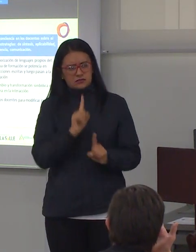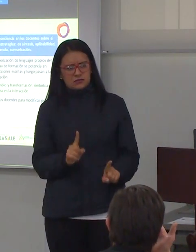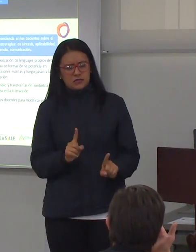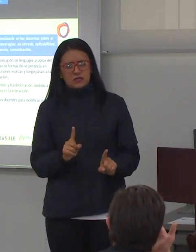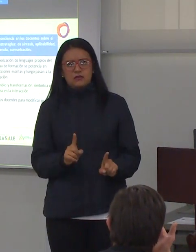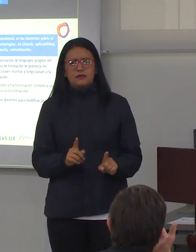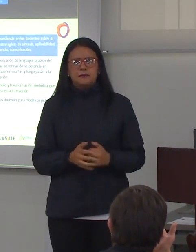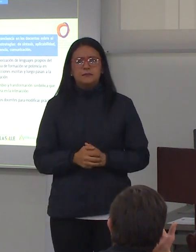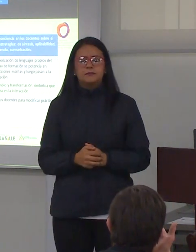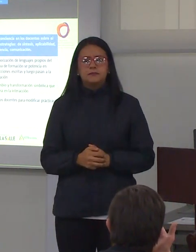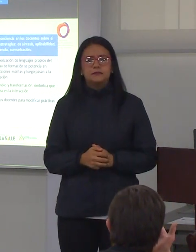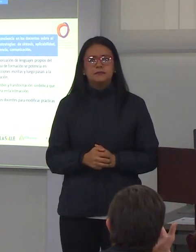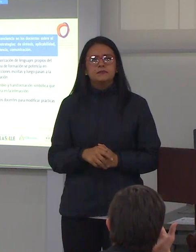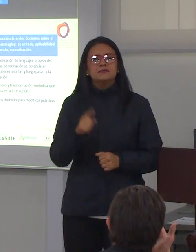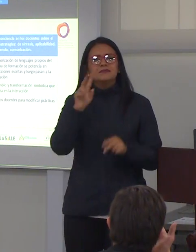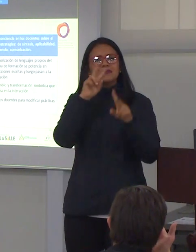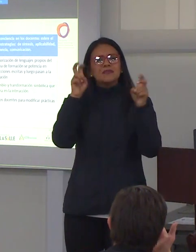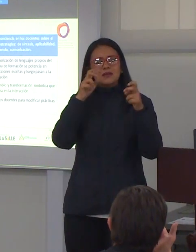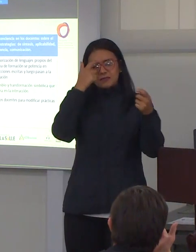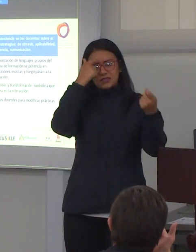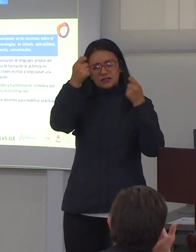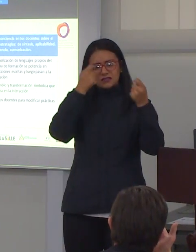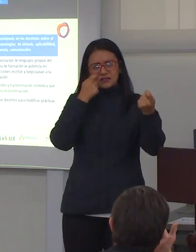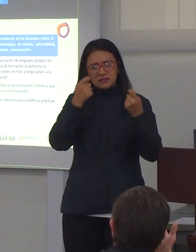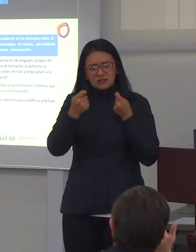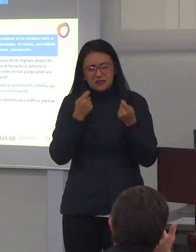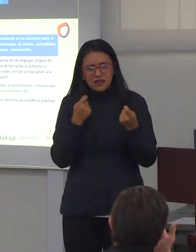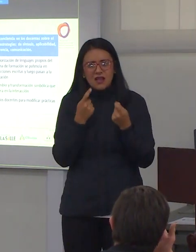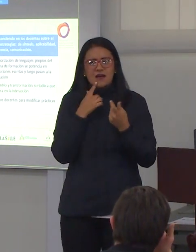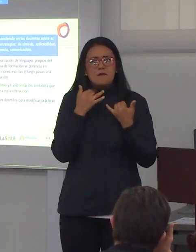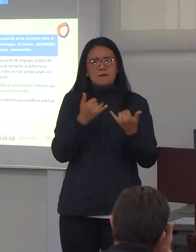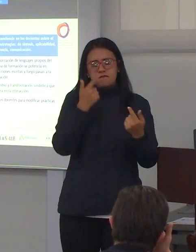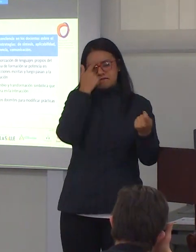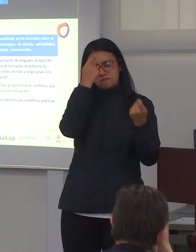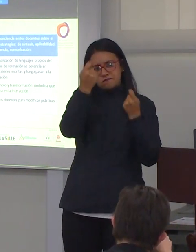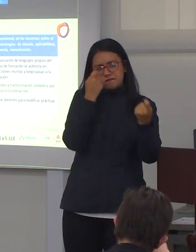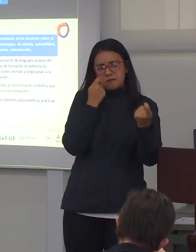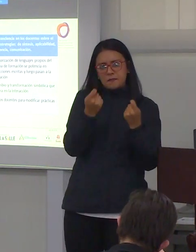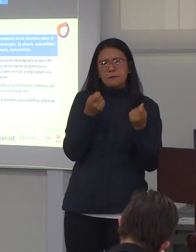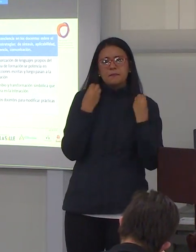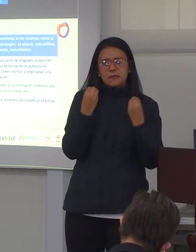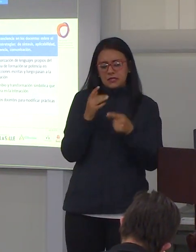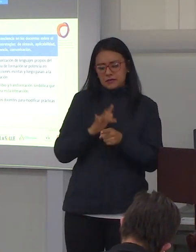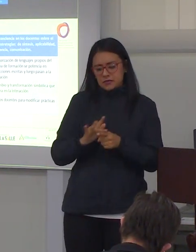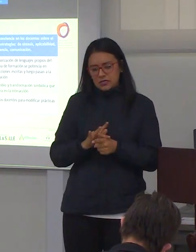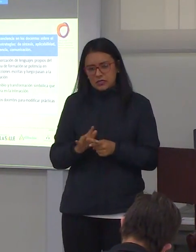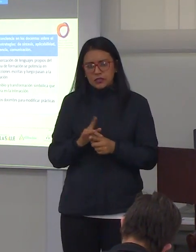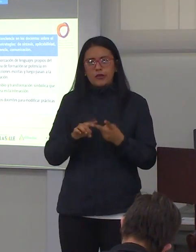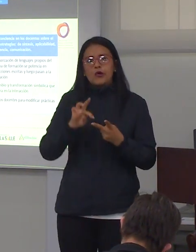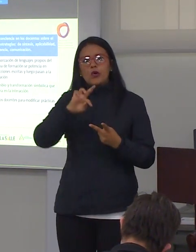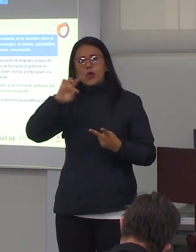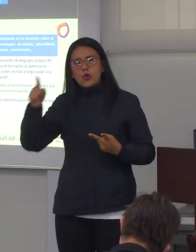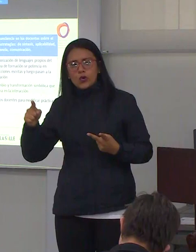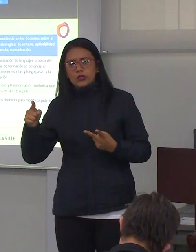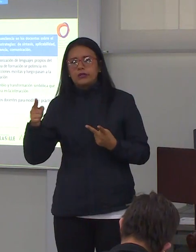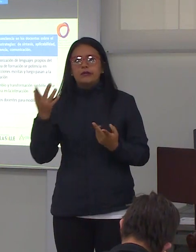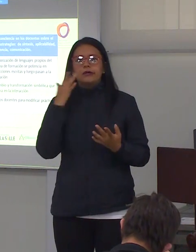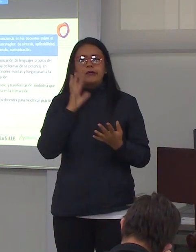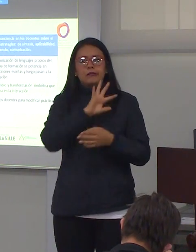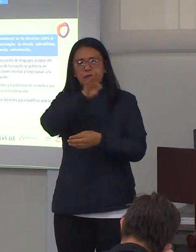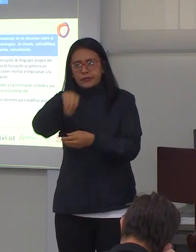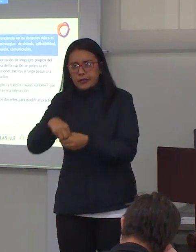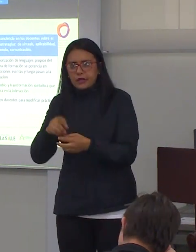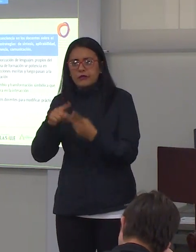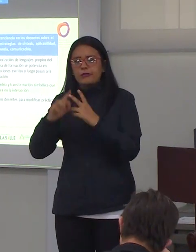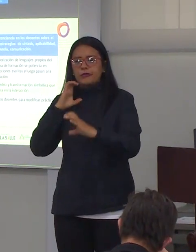digamos en términos de las estrategias que hay unas estrategias que son para aplicación otras para transferencia otras para la